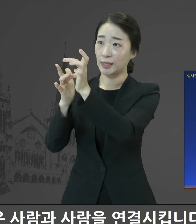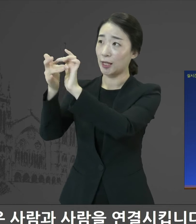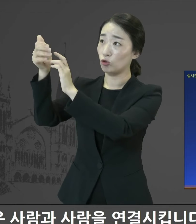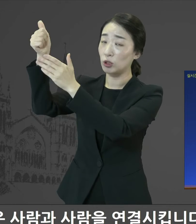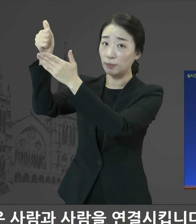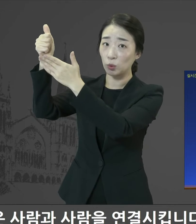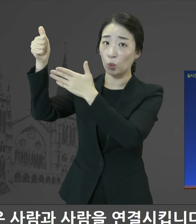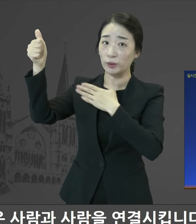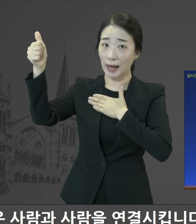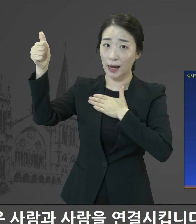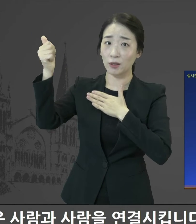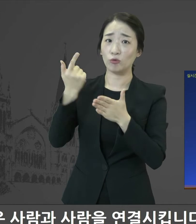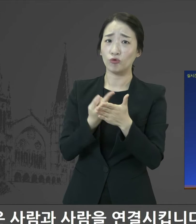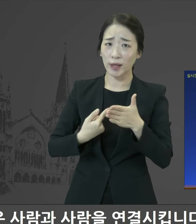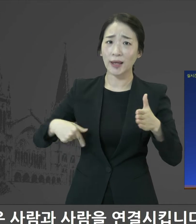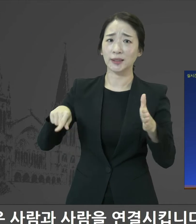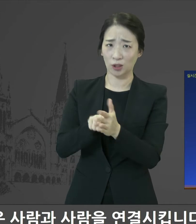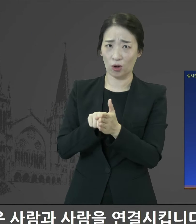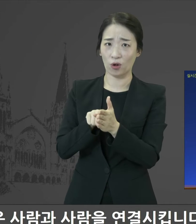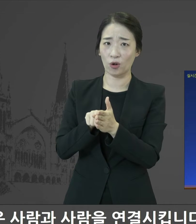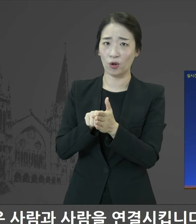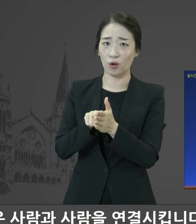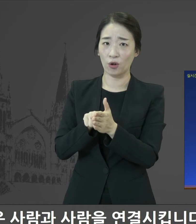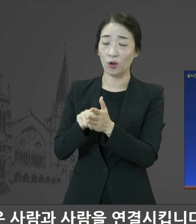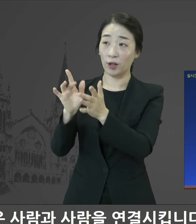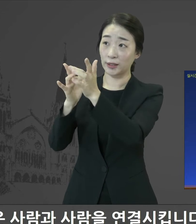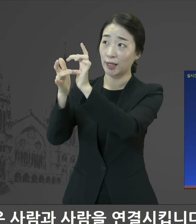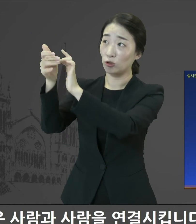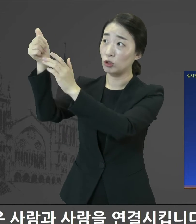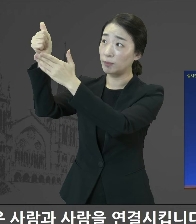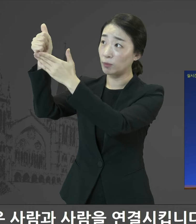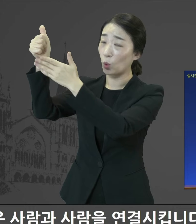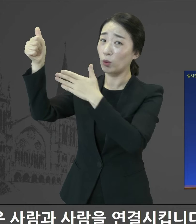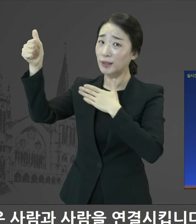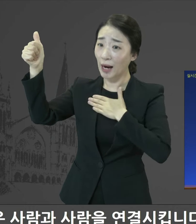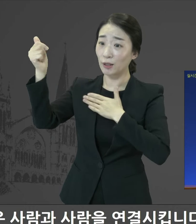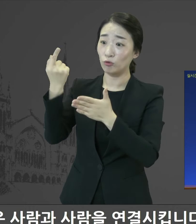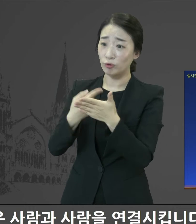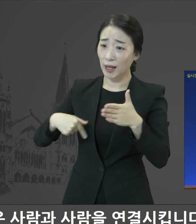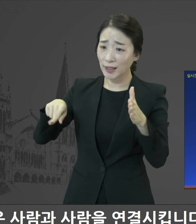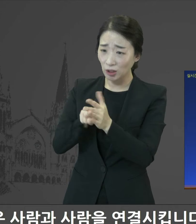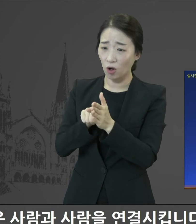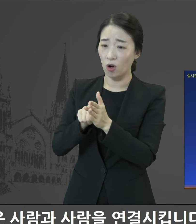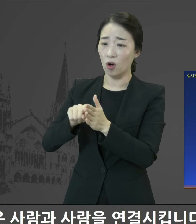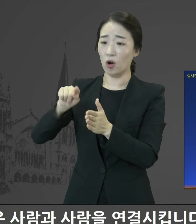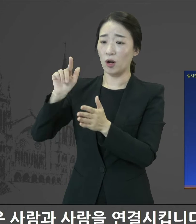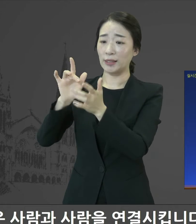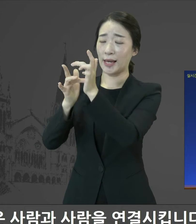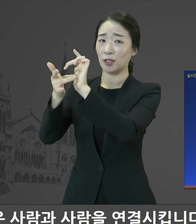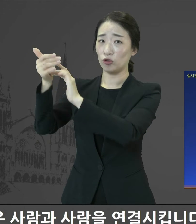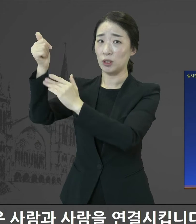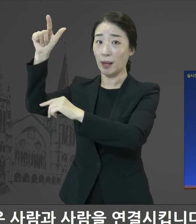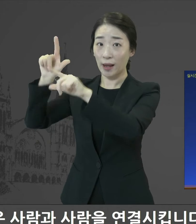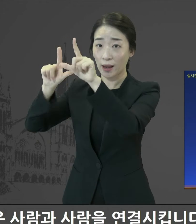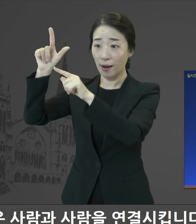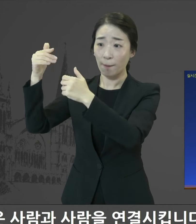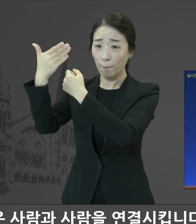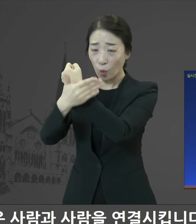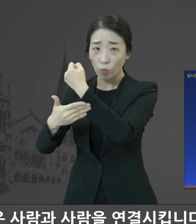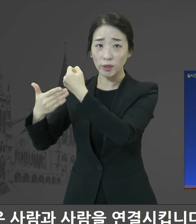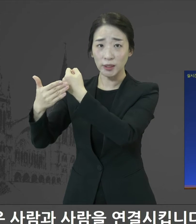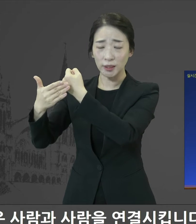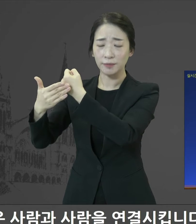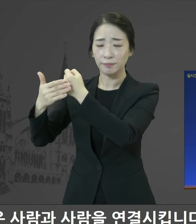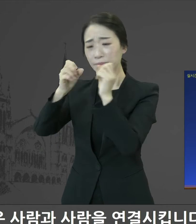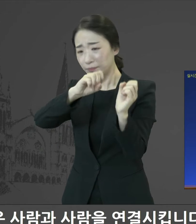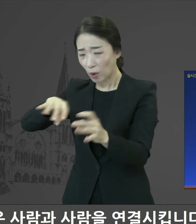자기 자신을 나를 위하여 내어주셨다는 사실을 아멘으로 받는 성도들은